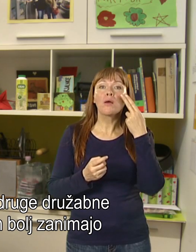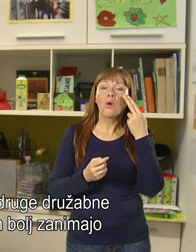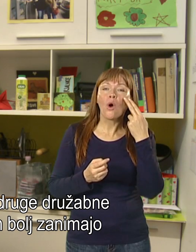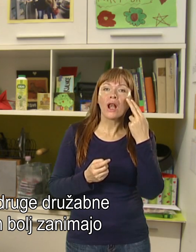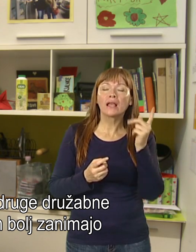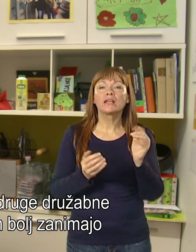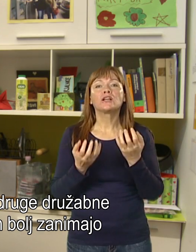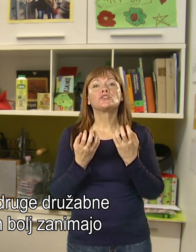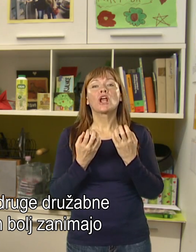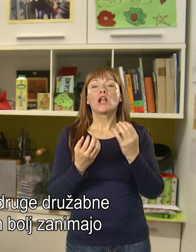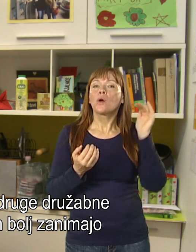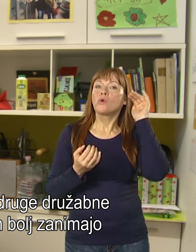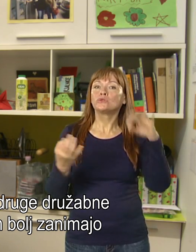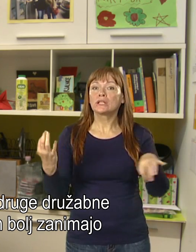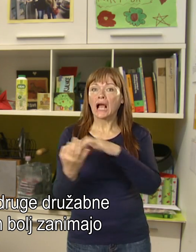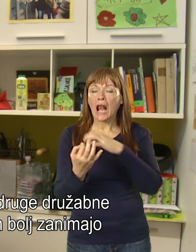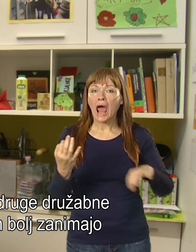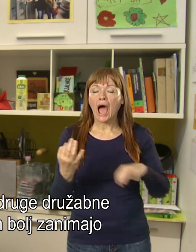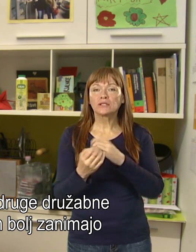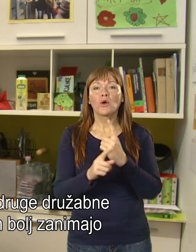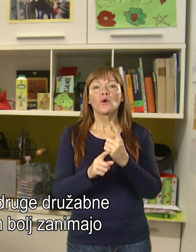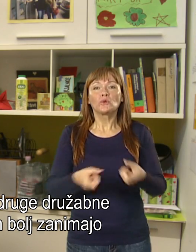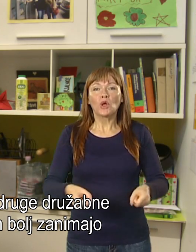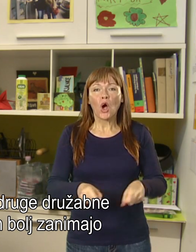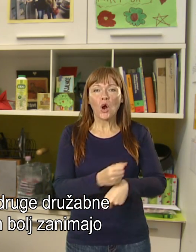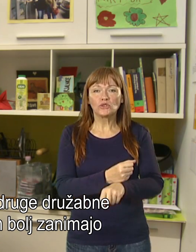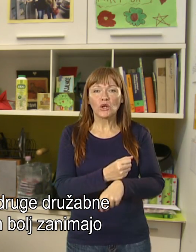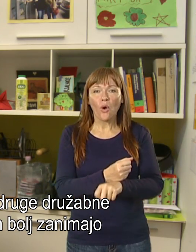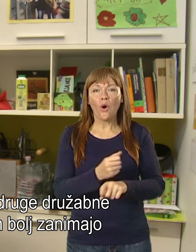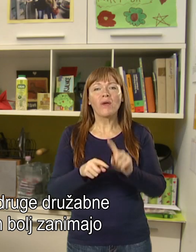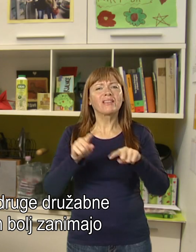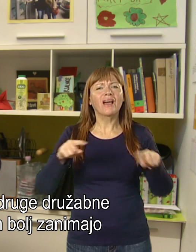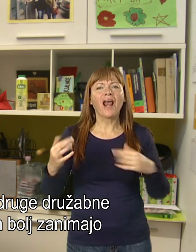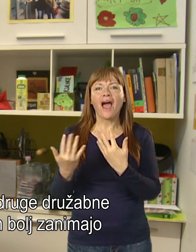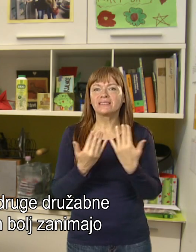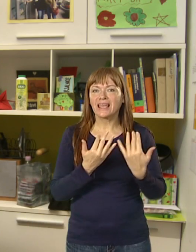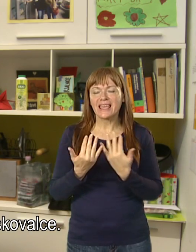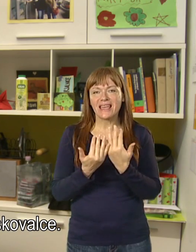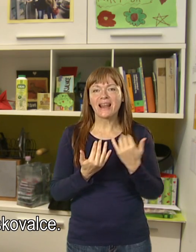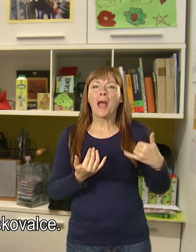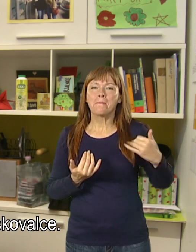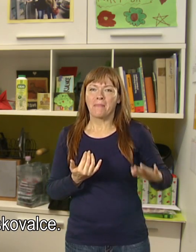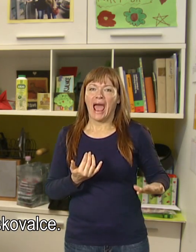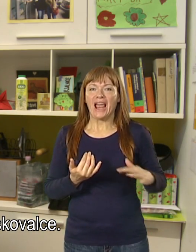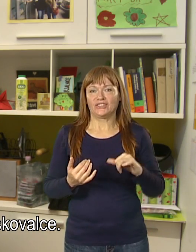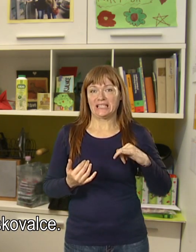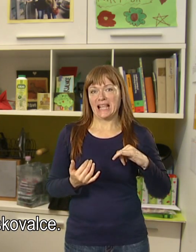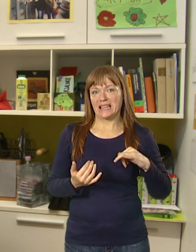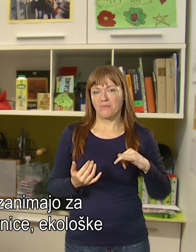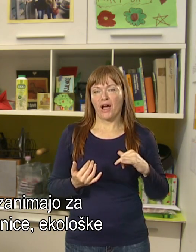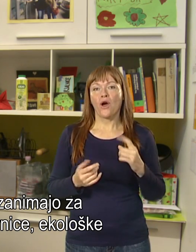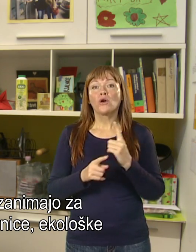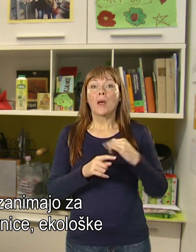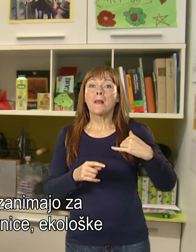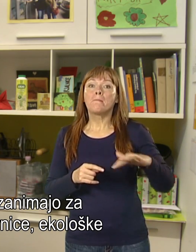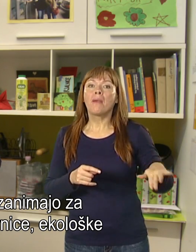če želijo poslušati glasbo, potem ročni nogomet, razne igre, te zanimajo bolj mlajše. Potem mlajši